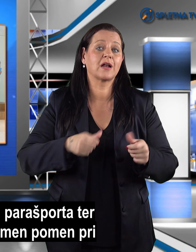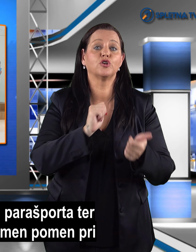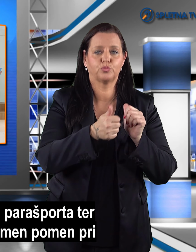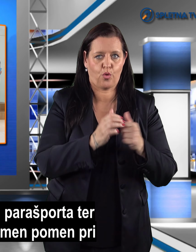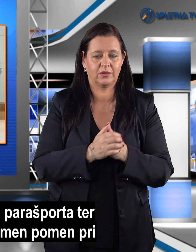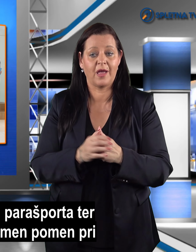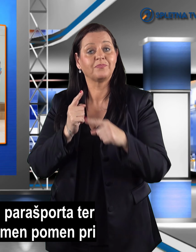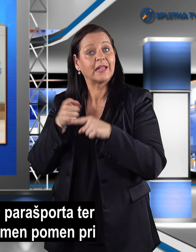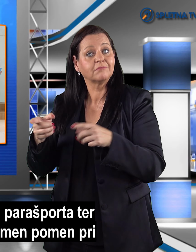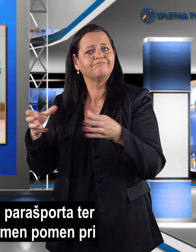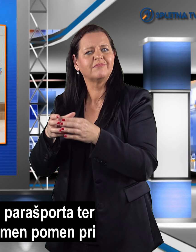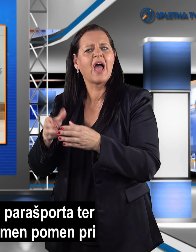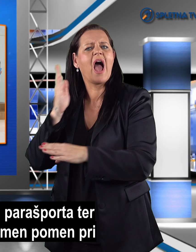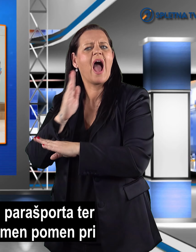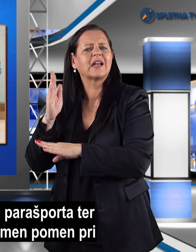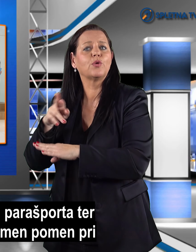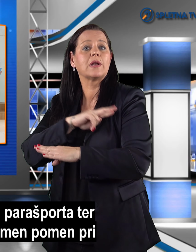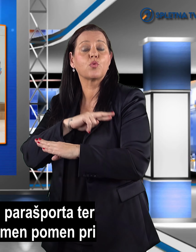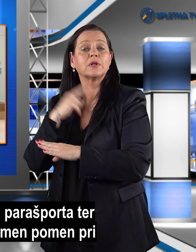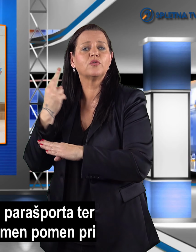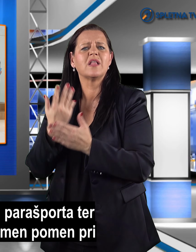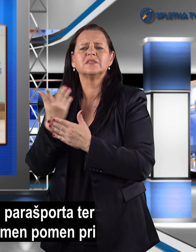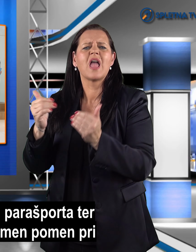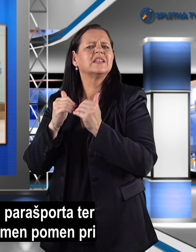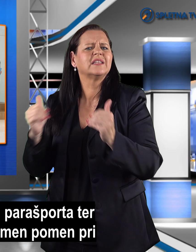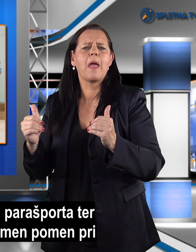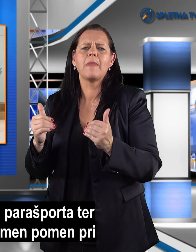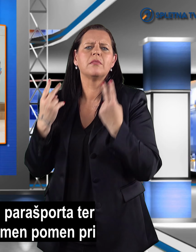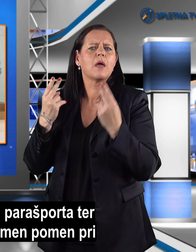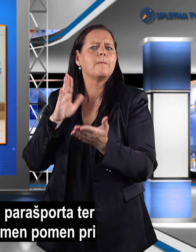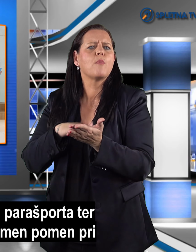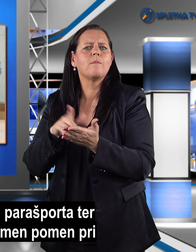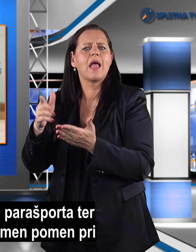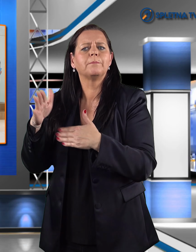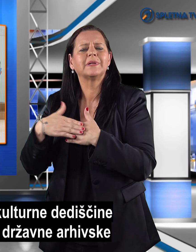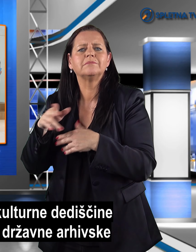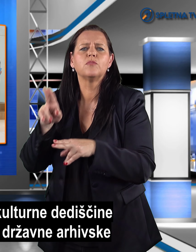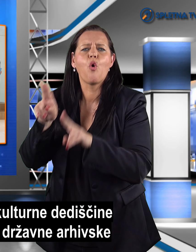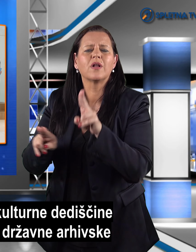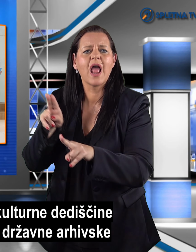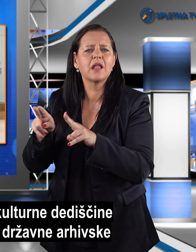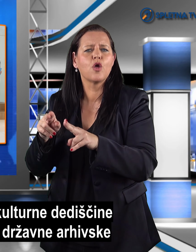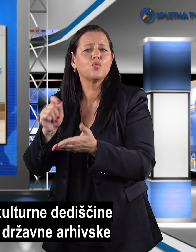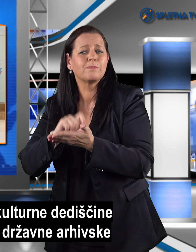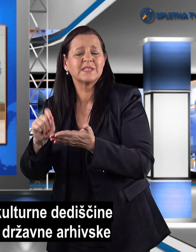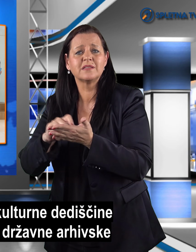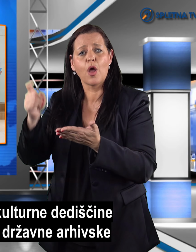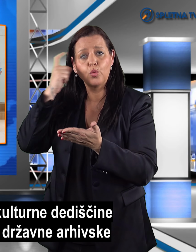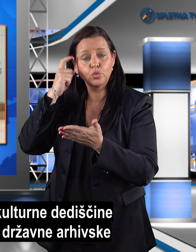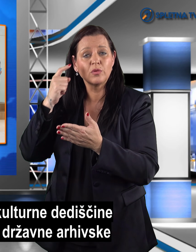Slovenije za izjemen pomen pri ohranjanju pisne kulturne dediščine in za koordinacijo Državne arhivske javne službe, ki